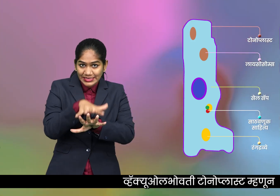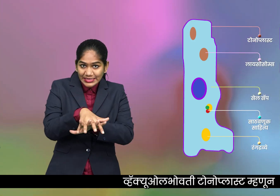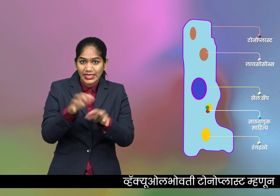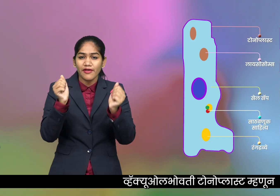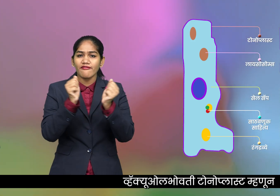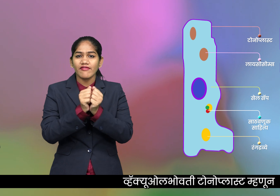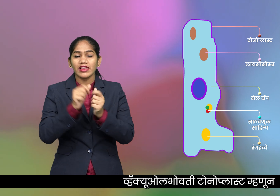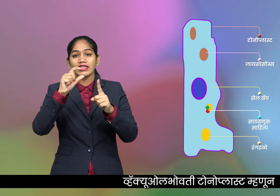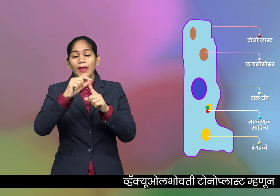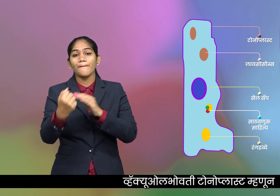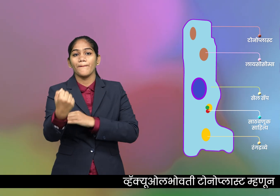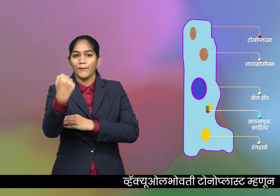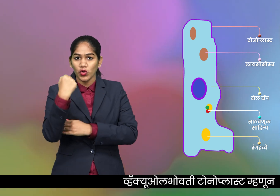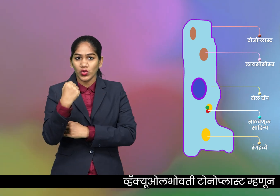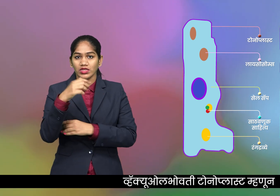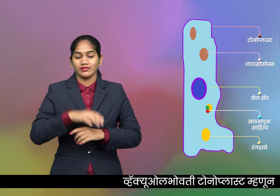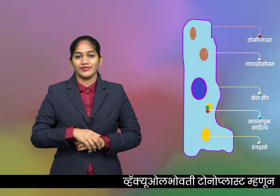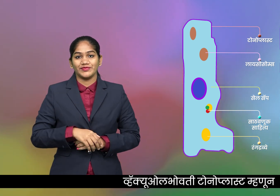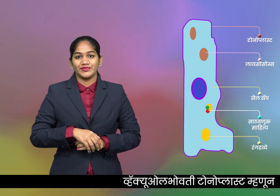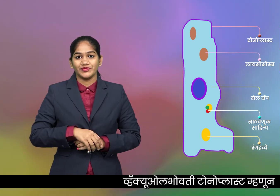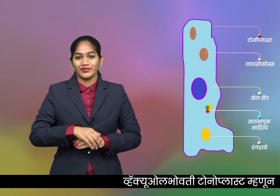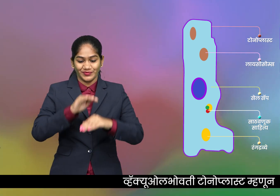व्हॅक्यूलभोवती टोनोप्लास्ट म्हणून